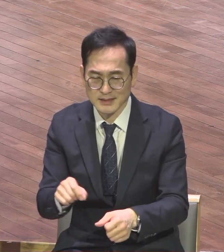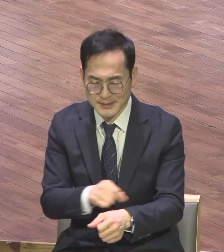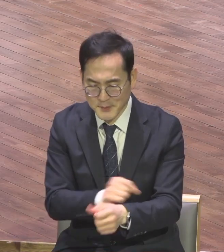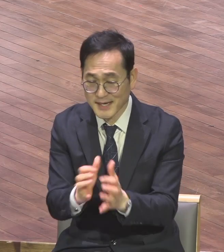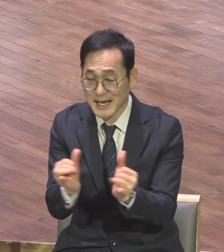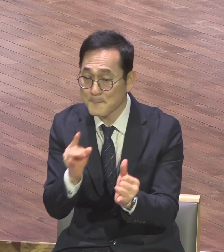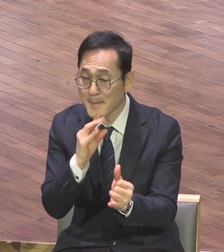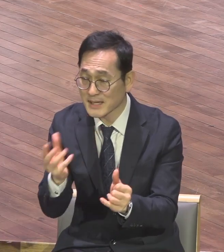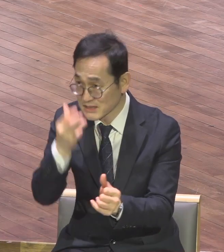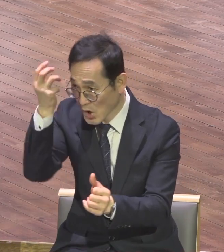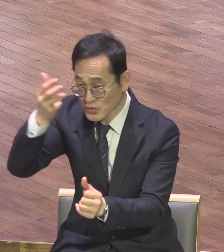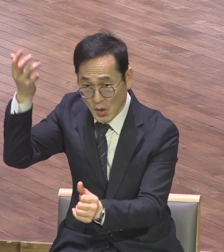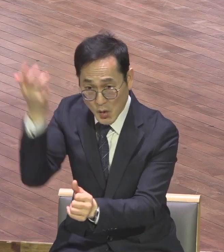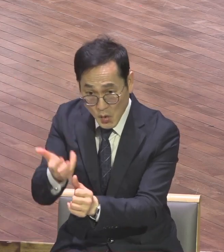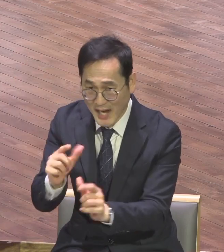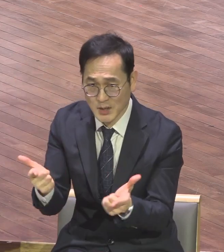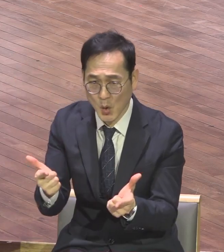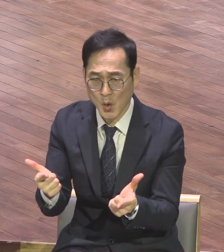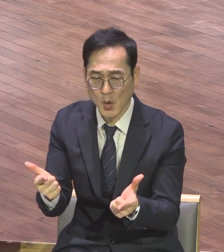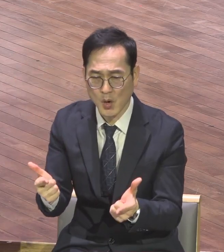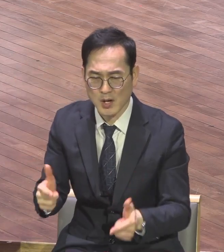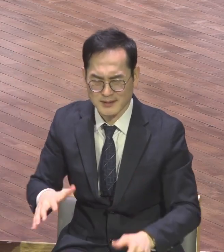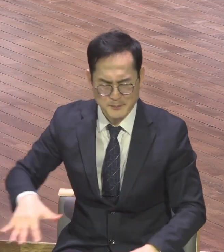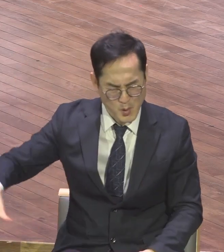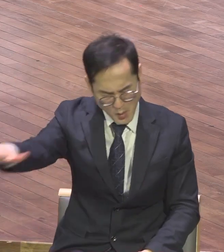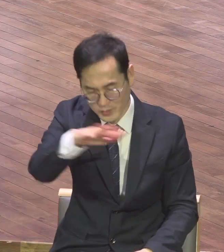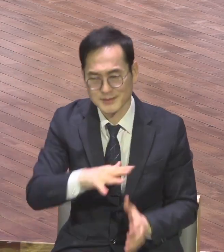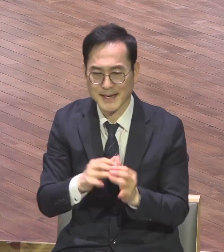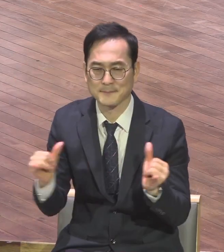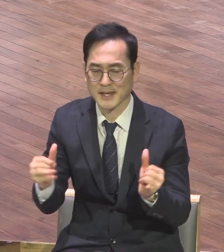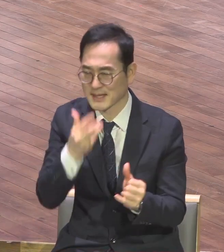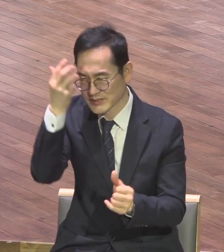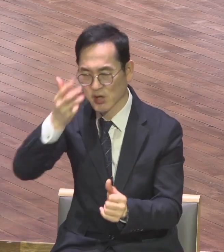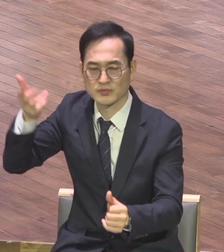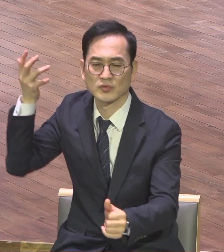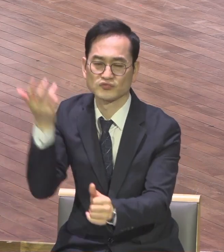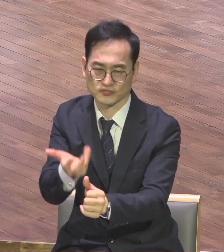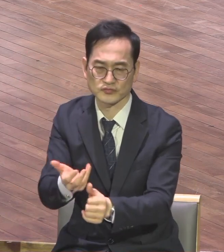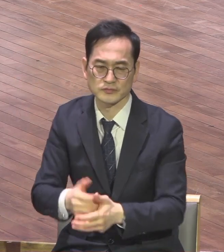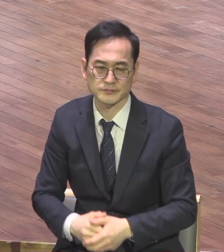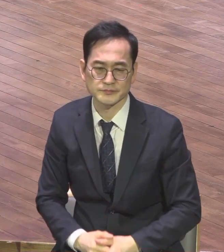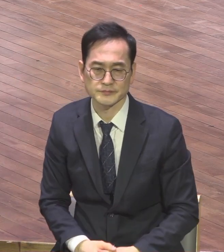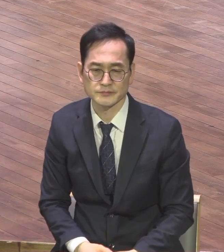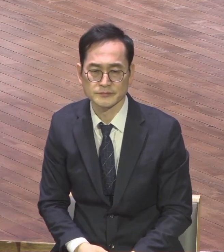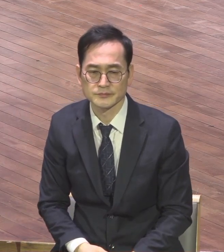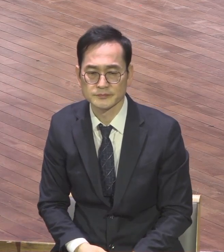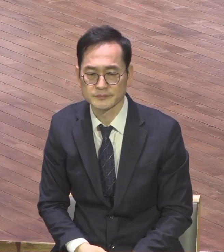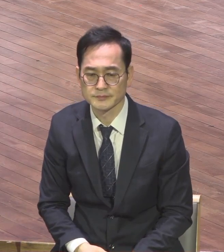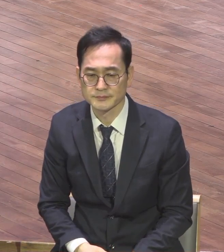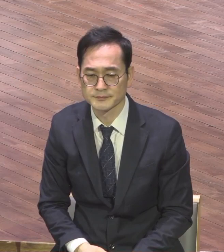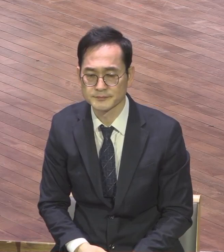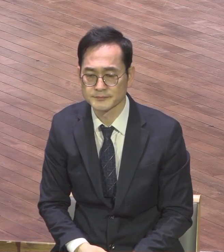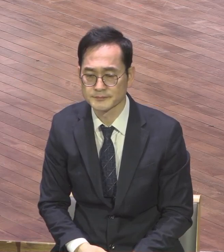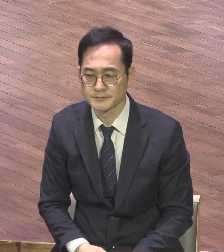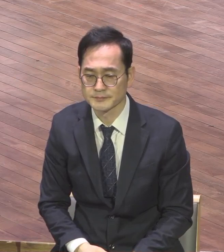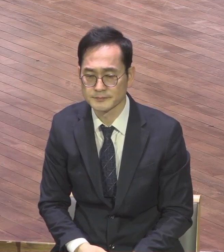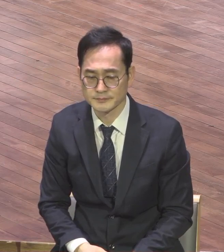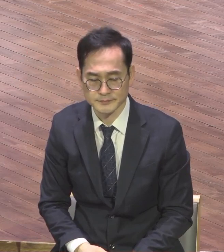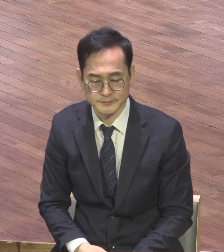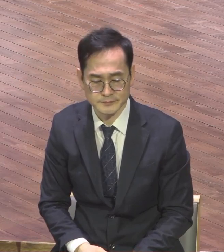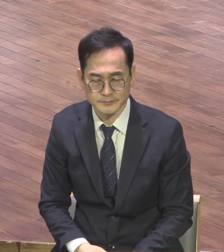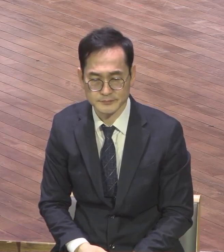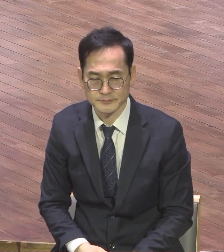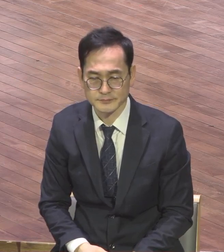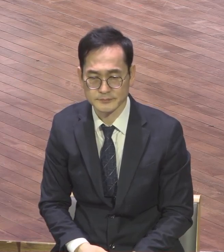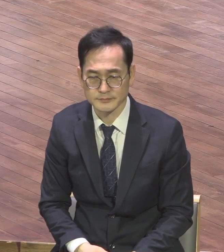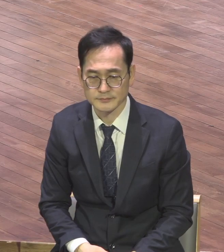아니고 모든 육체에 부어주셨다. 모든 육체에. 그러면서 모든